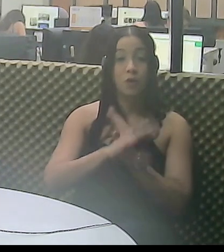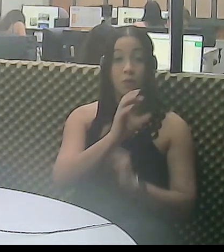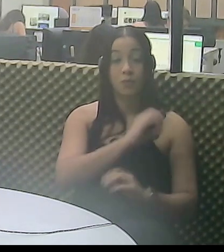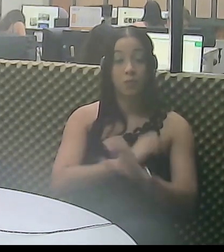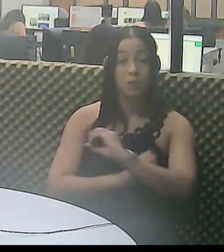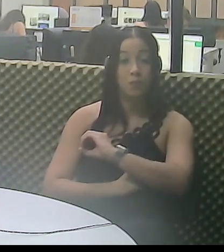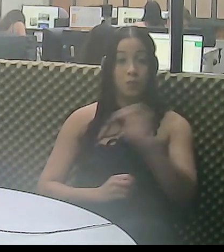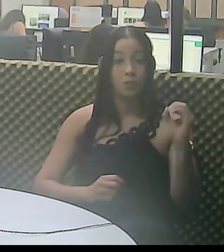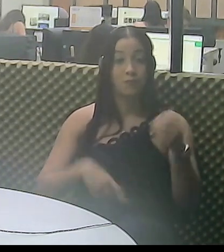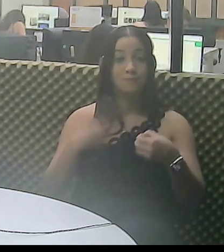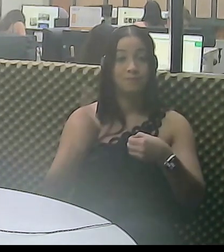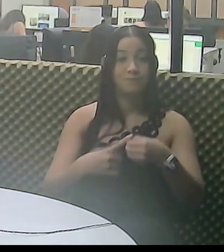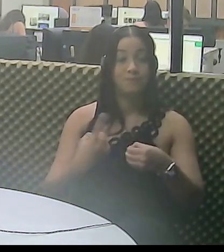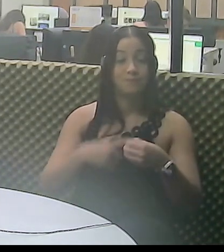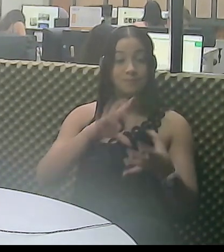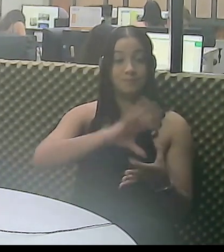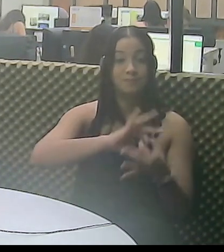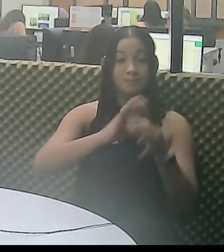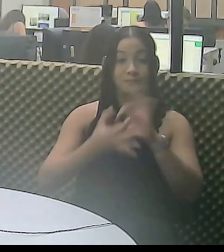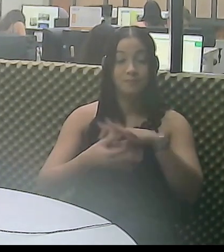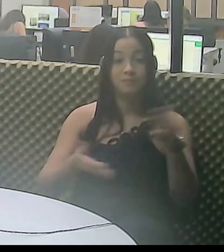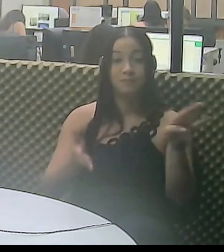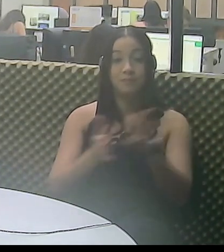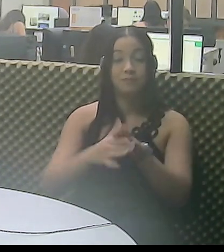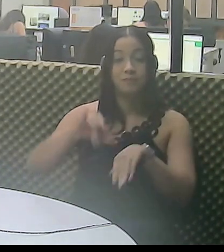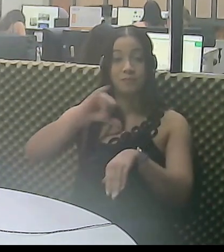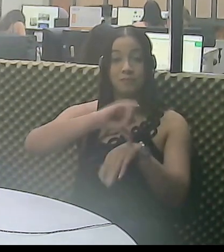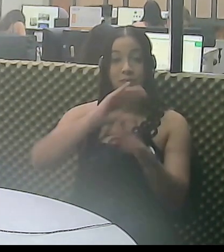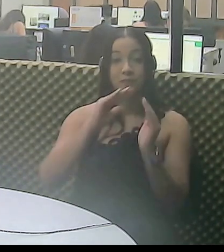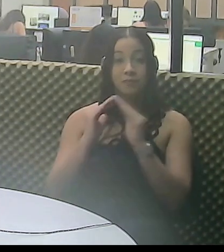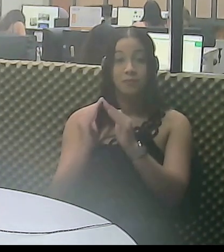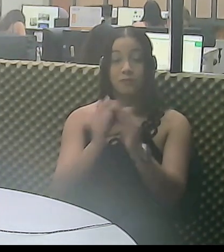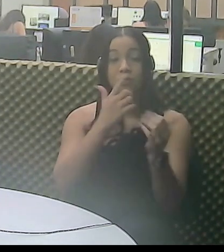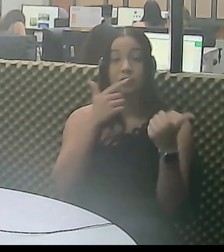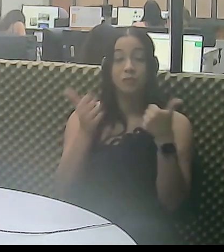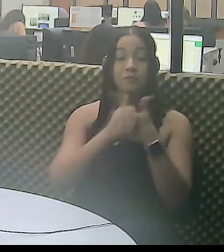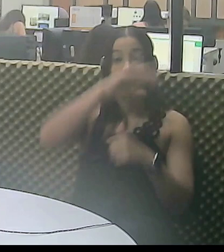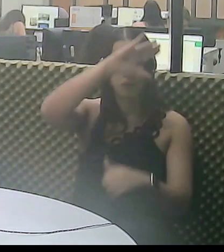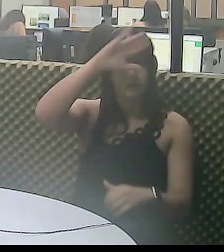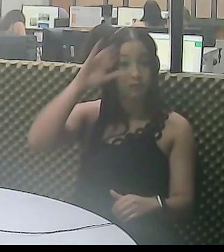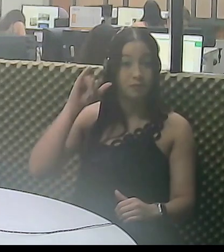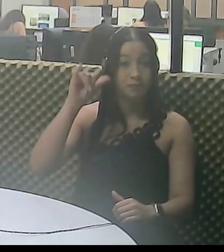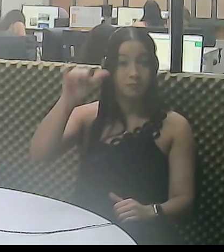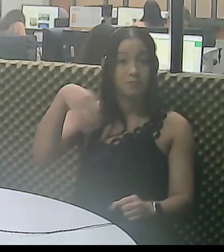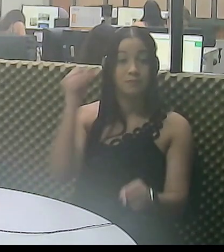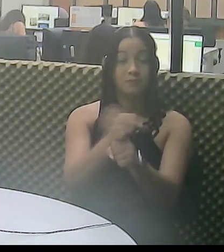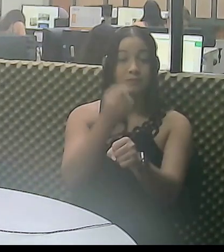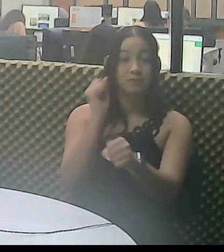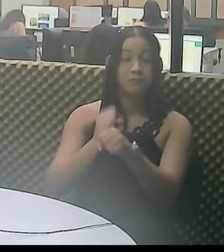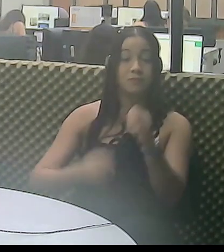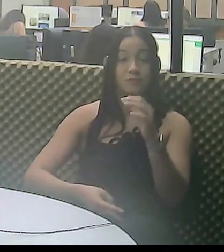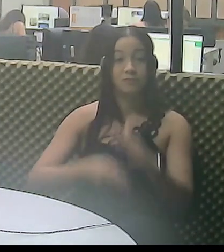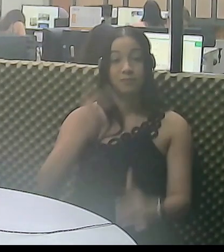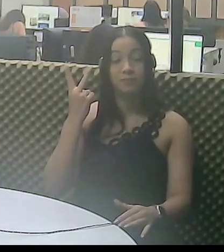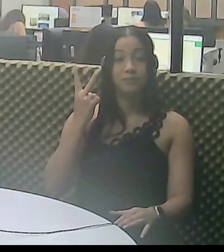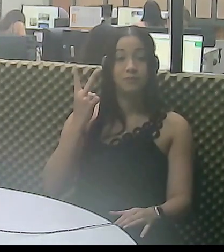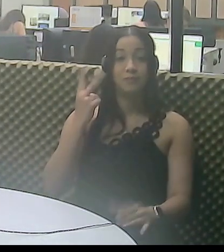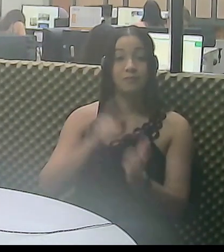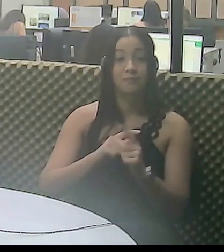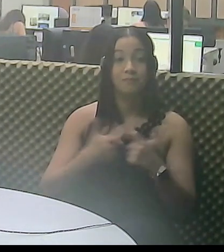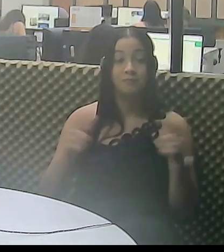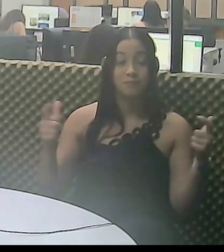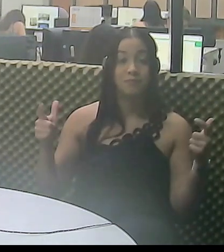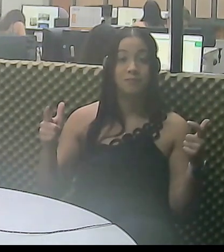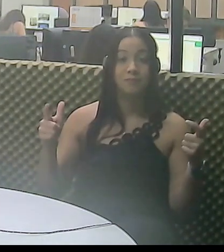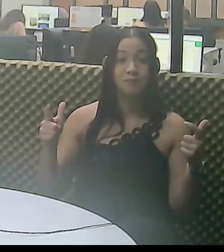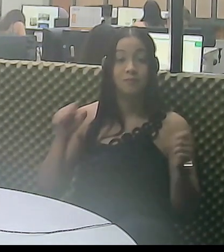oeste da cidade, ligando a região central aos bairros do entorno do aeroporto. A obra é a segunda fase da ampliação